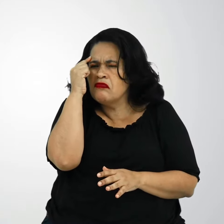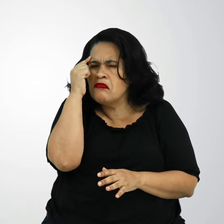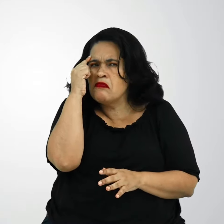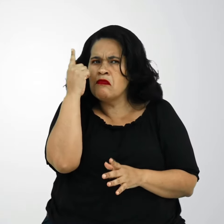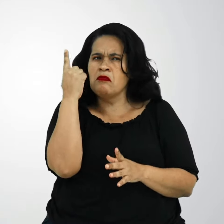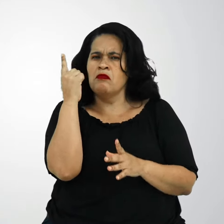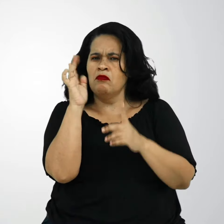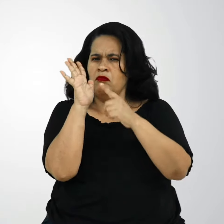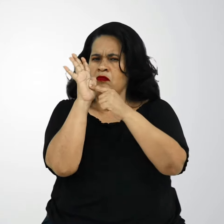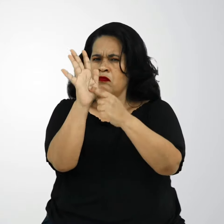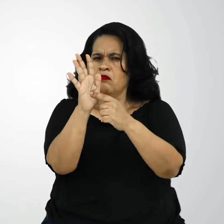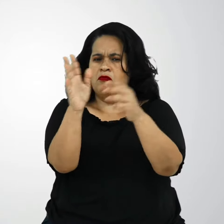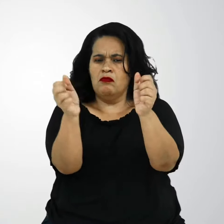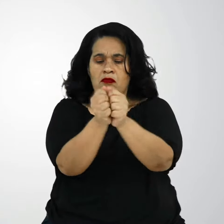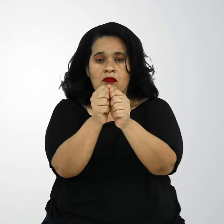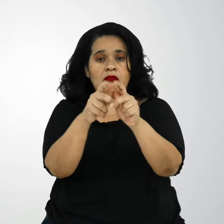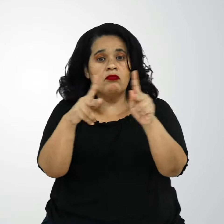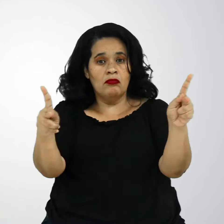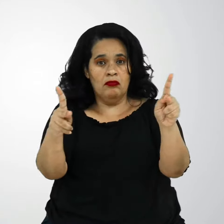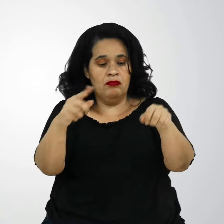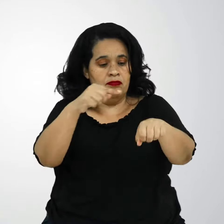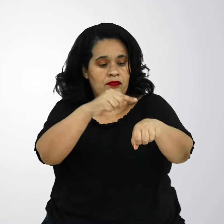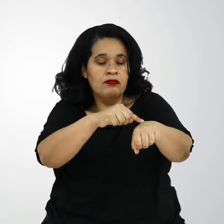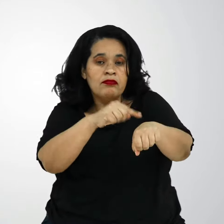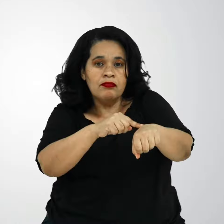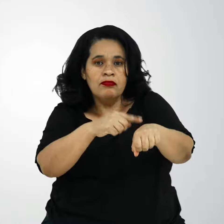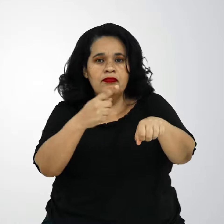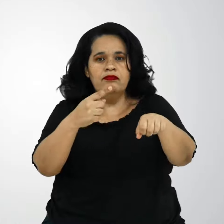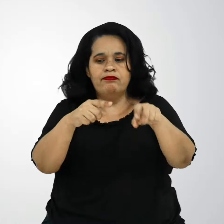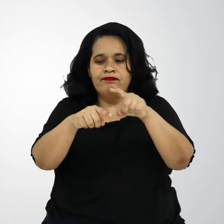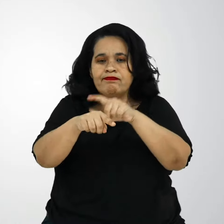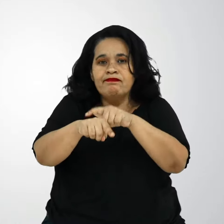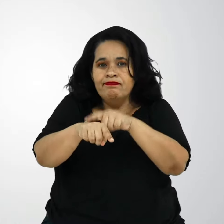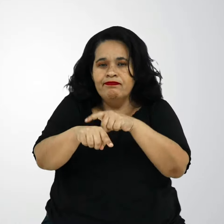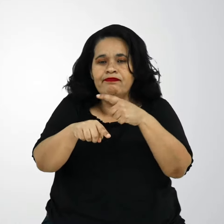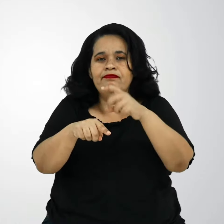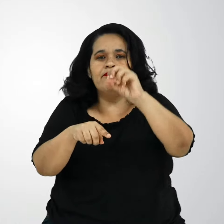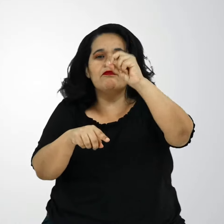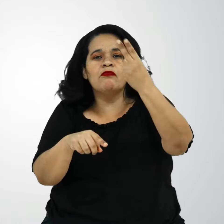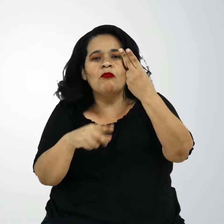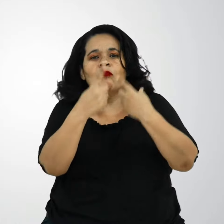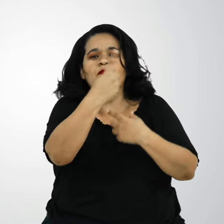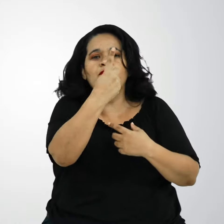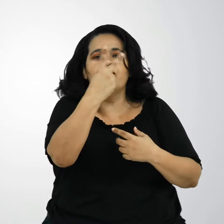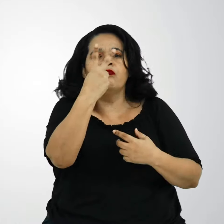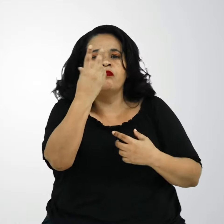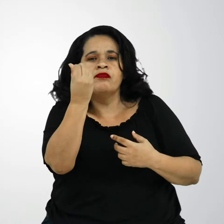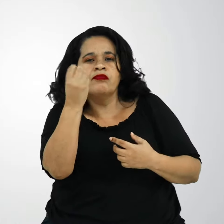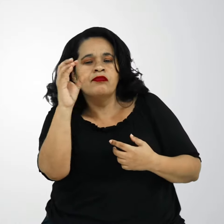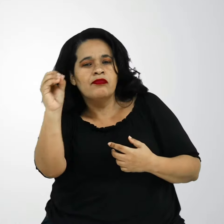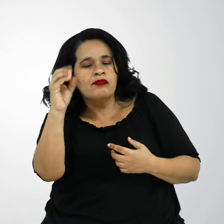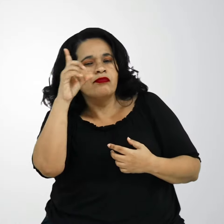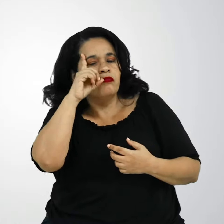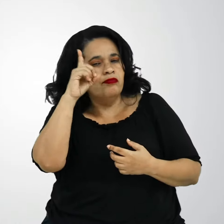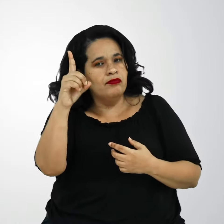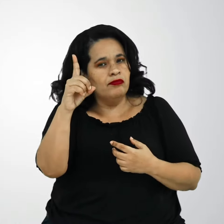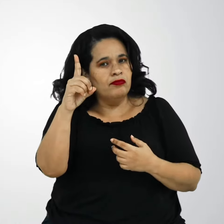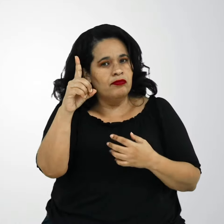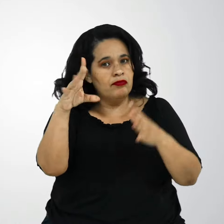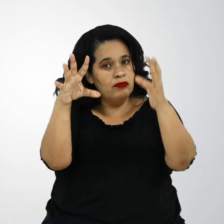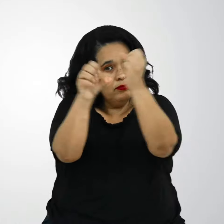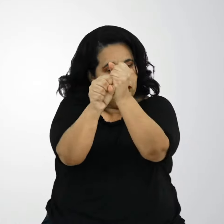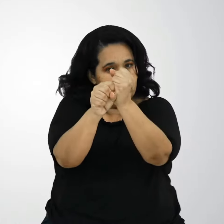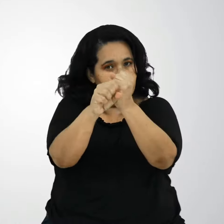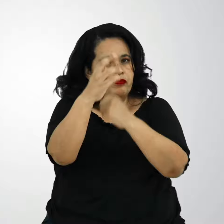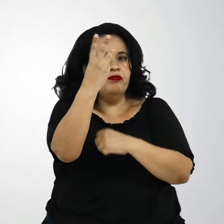todo em Apocalipse essa ideia de tempo, tempos, meio tempo, ou 1260 dias, ou 42 meses. É tudo a mesma coisa, 3 anos e meio. De onde que